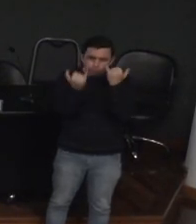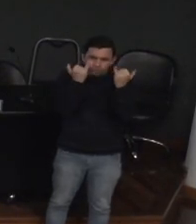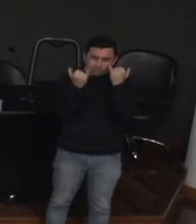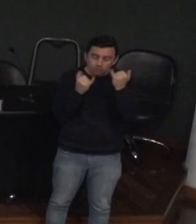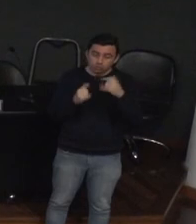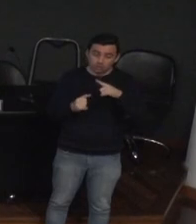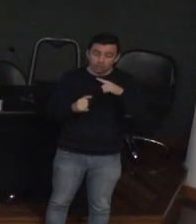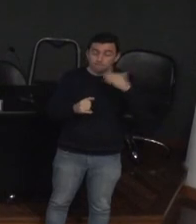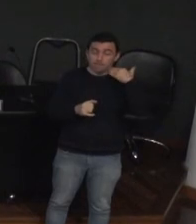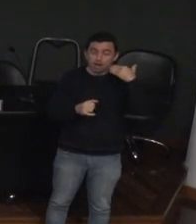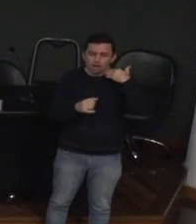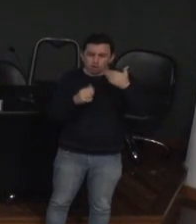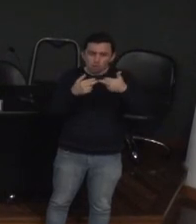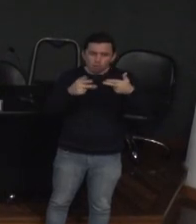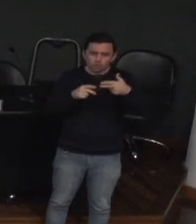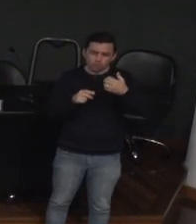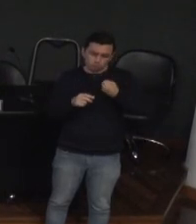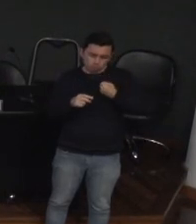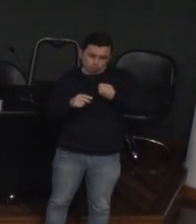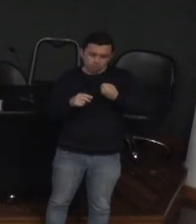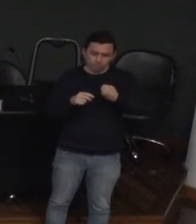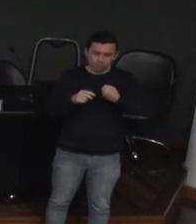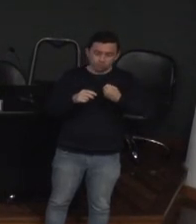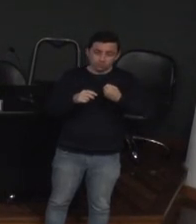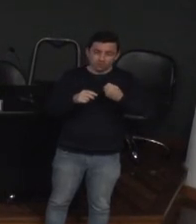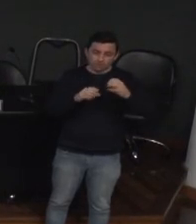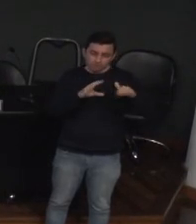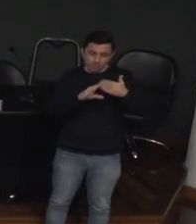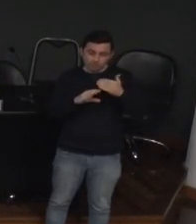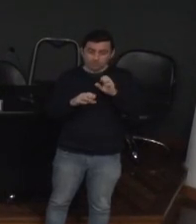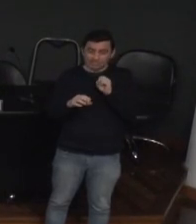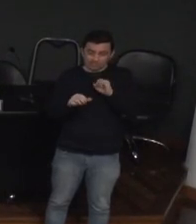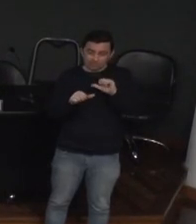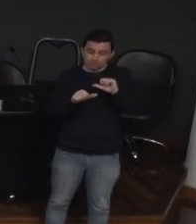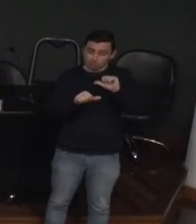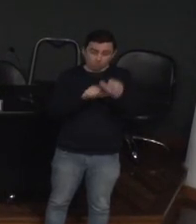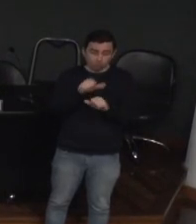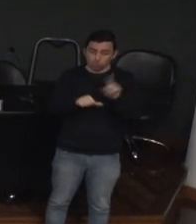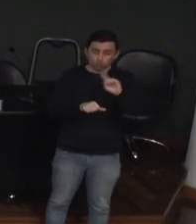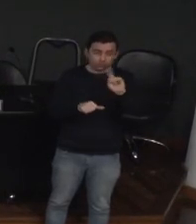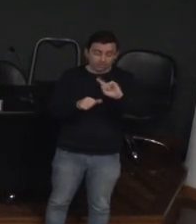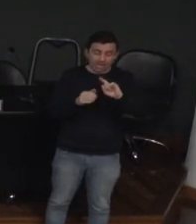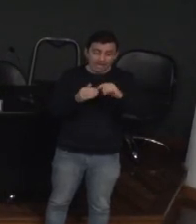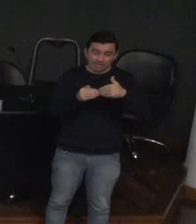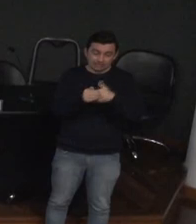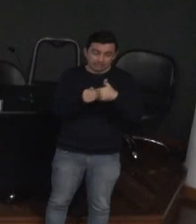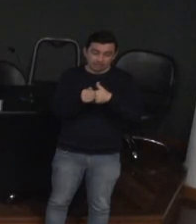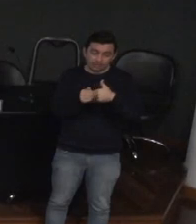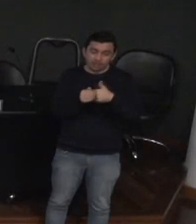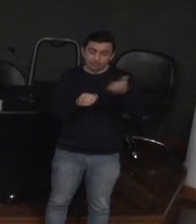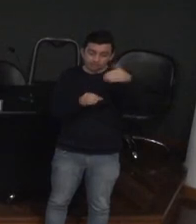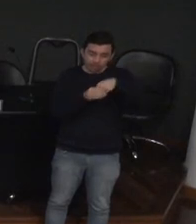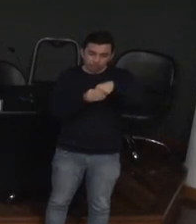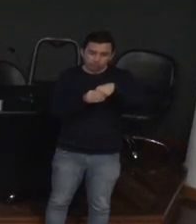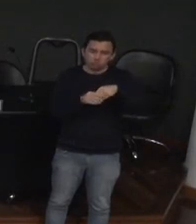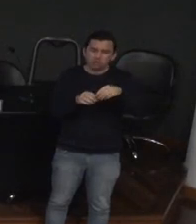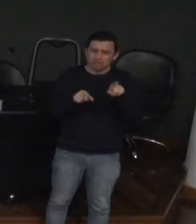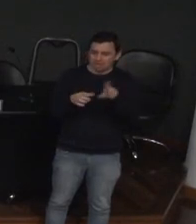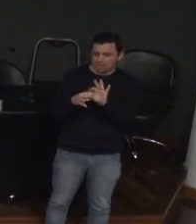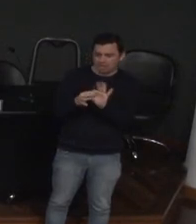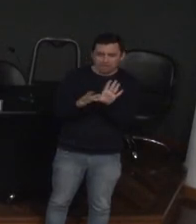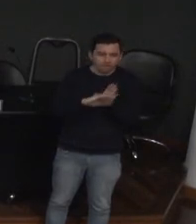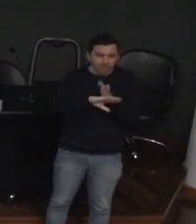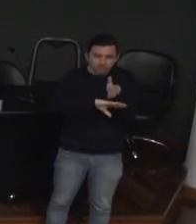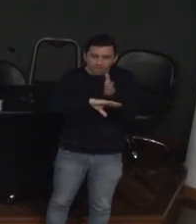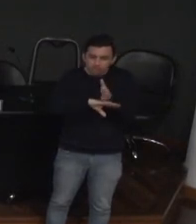e-mail. Então, o servidor que deixa o setor, se nós não trocamos a senha cada vez que tem essa rotatividade de servidores dentro do setor, ele tem total livre acesso